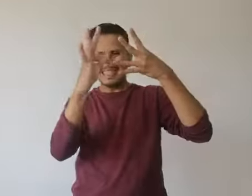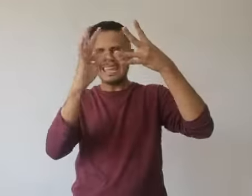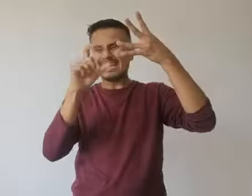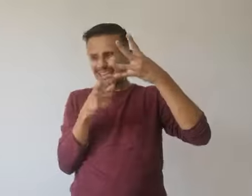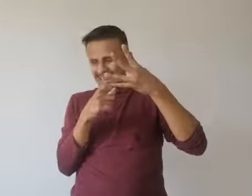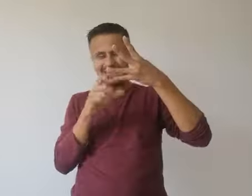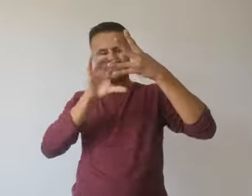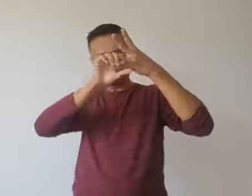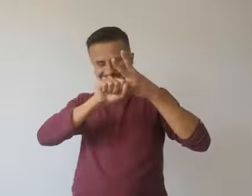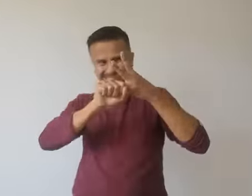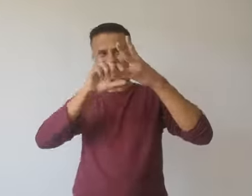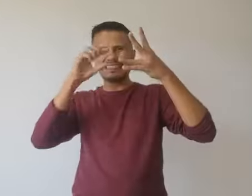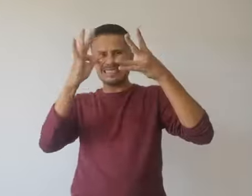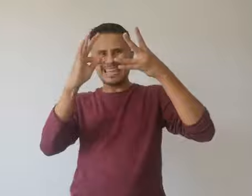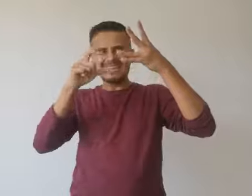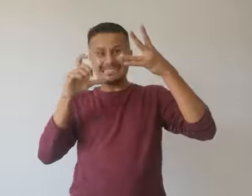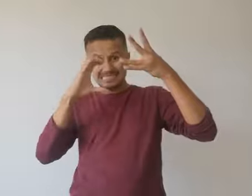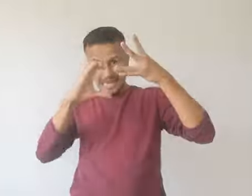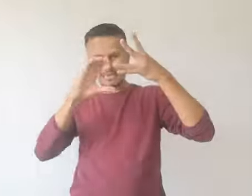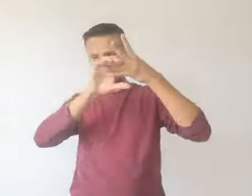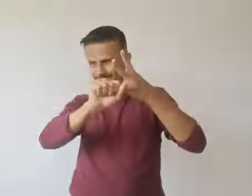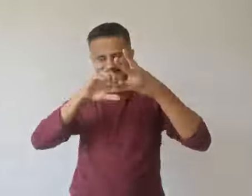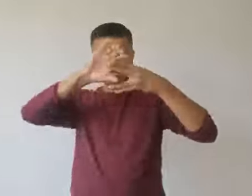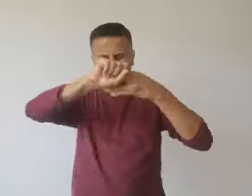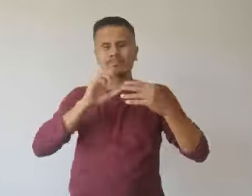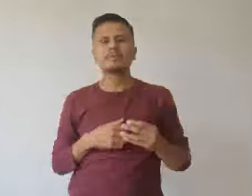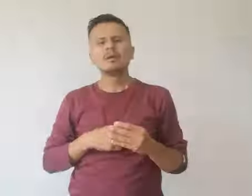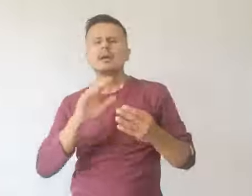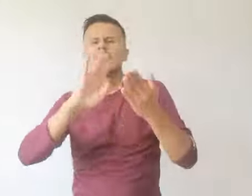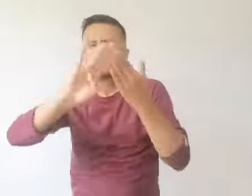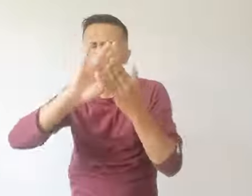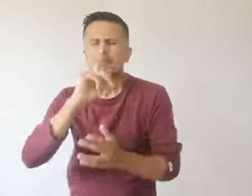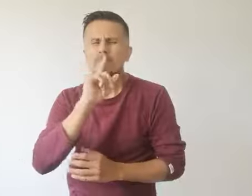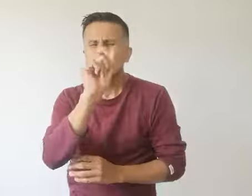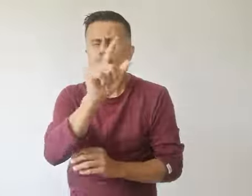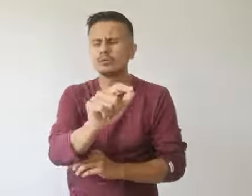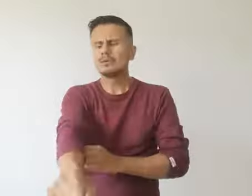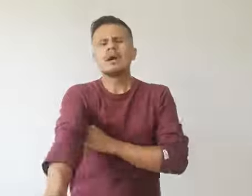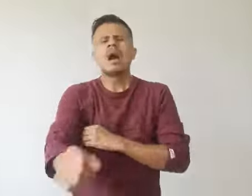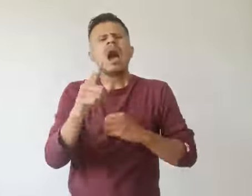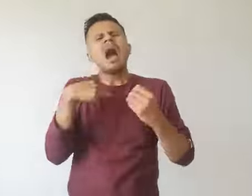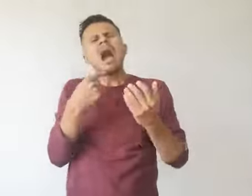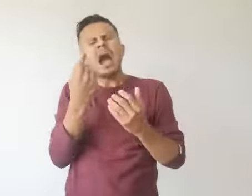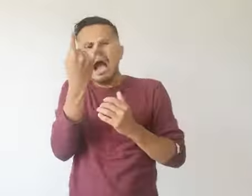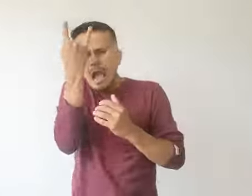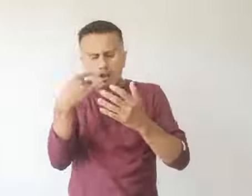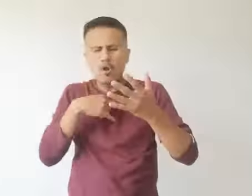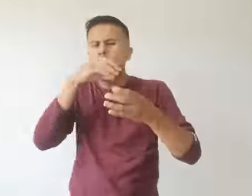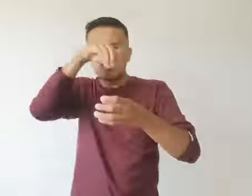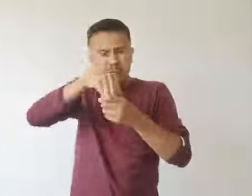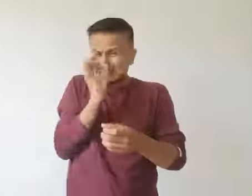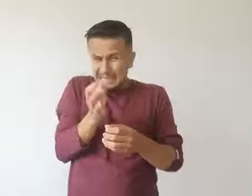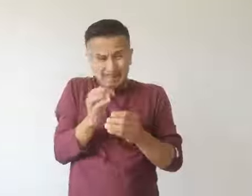nucleótidos en la base. No, en cada molécula de ADN hay miles de nucleótidos, pero cada uno de ellos puede ser A, G,